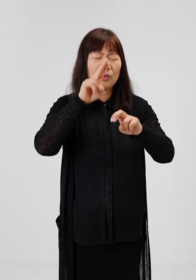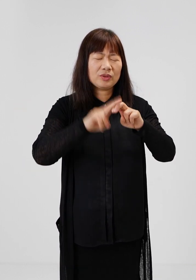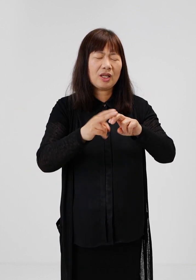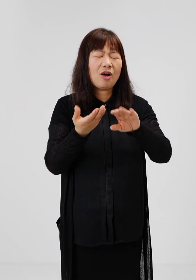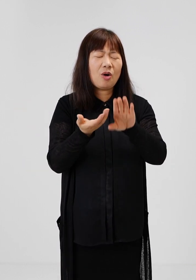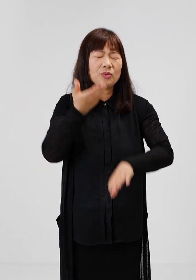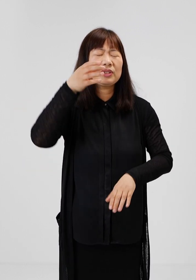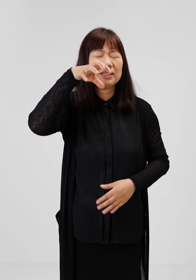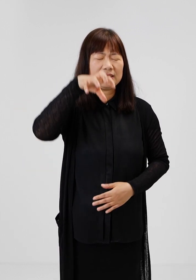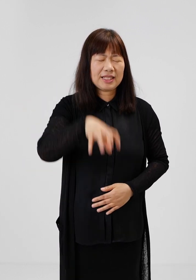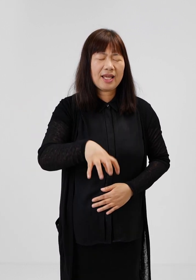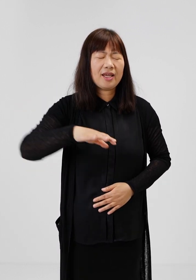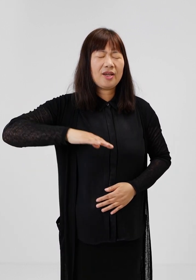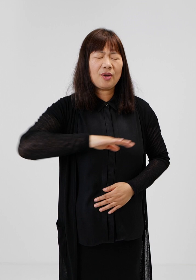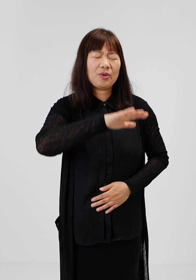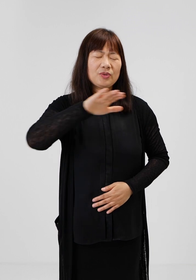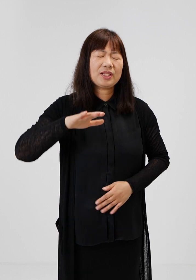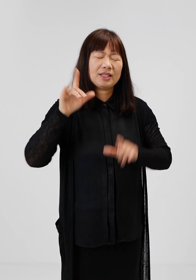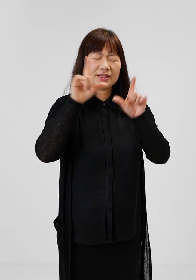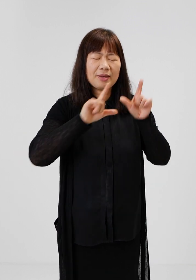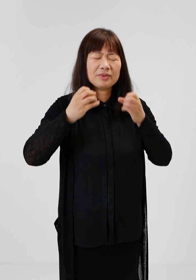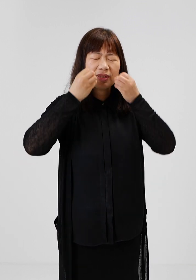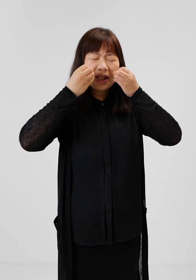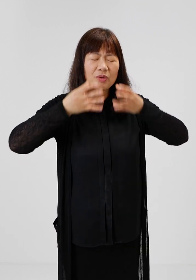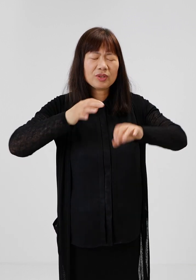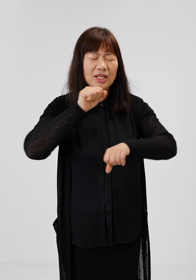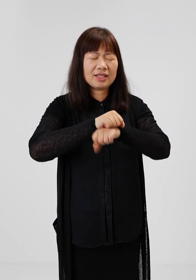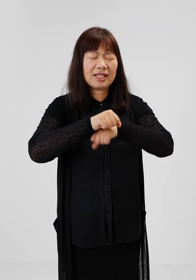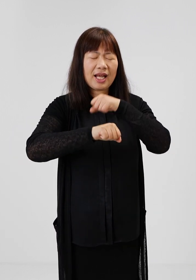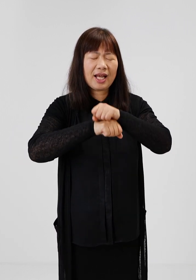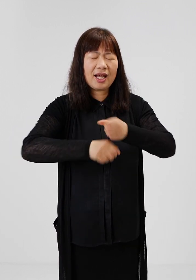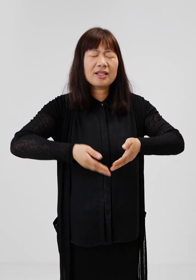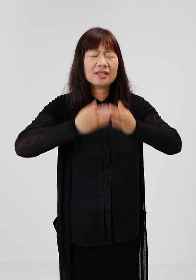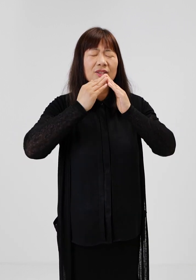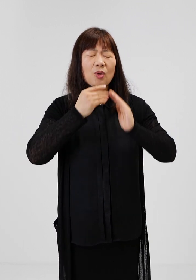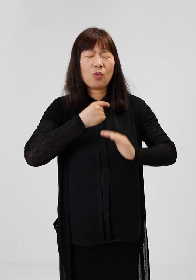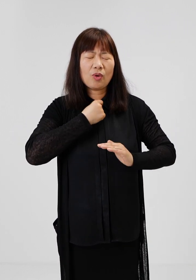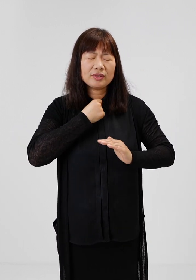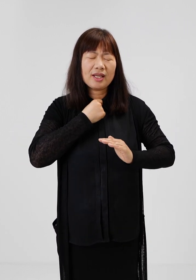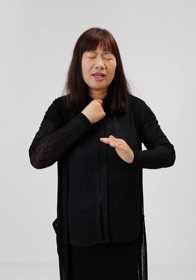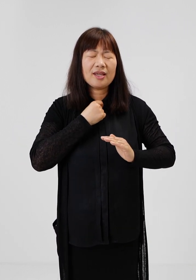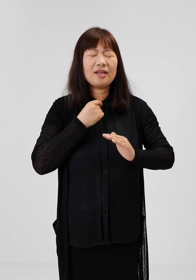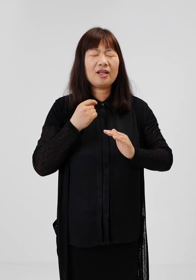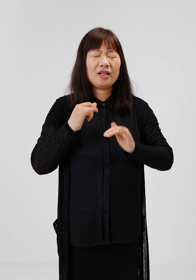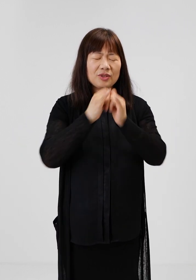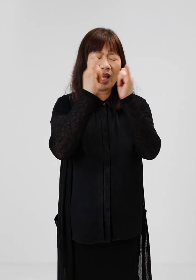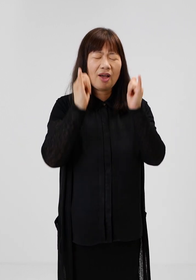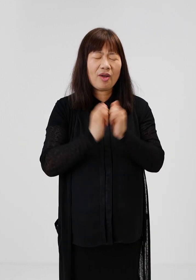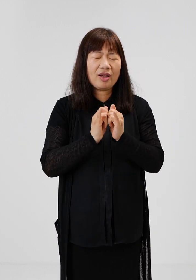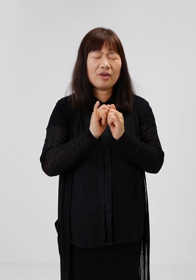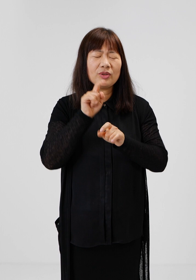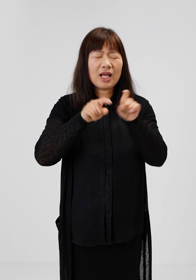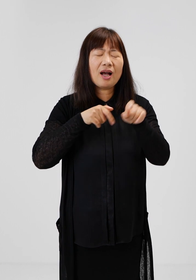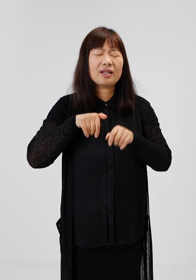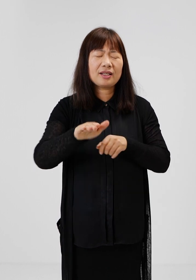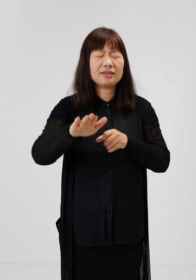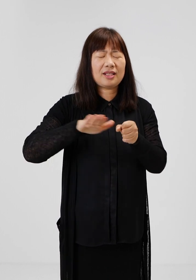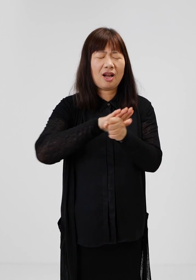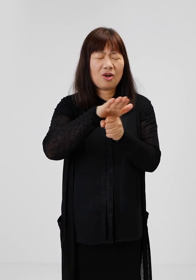우리의 삶을 새로이 쌓기로 작정하여 점원을 나서는 사랑하고